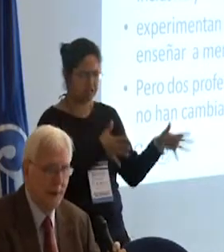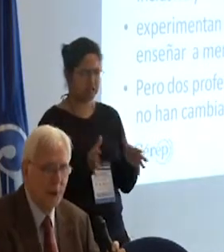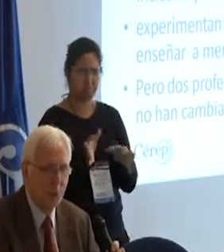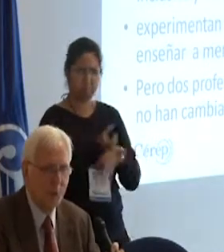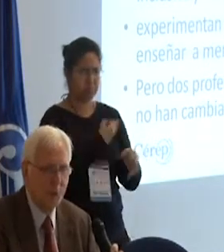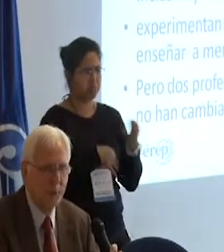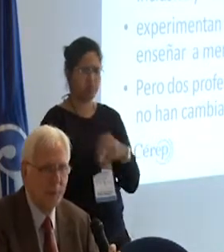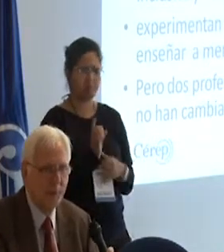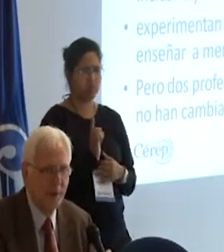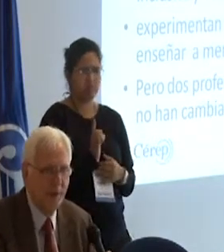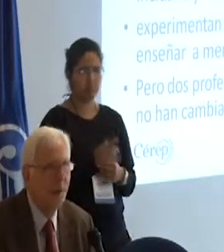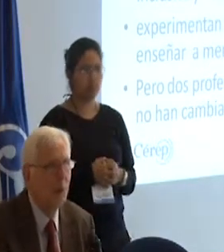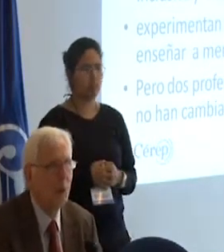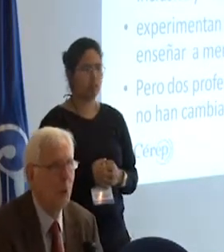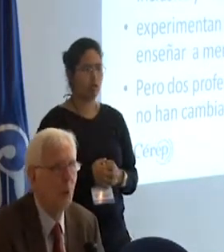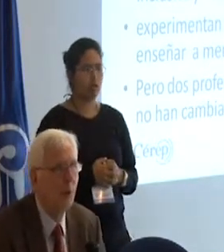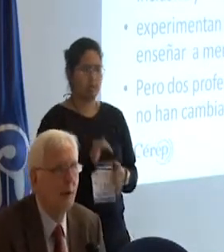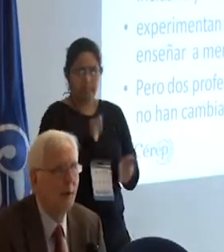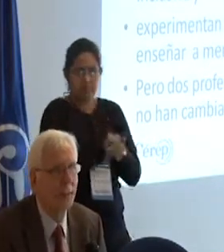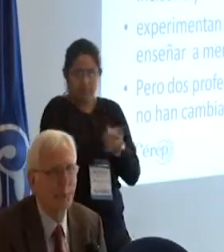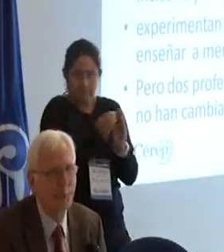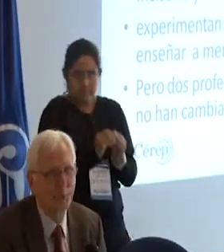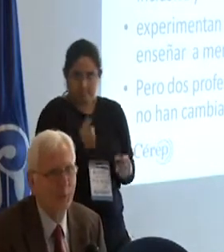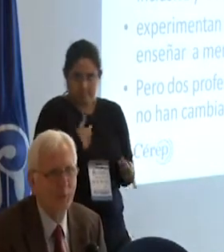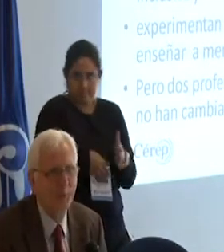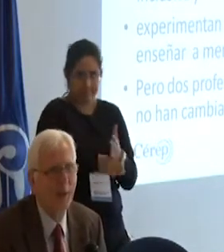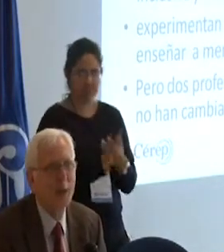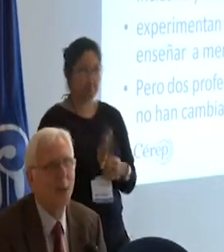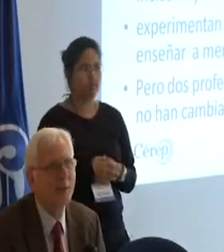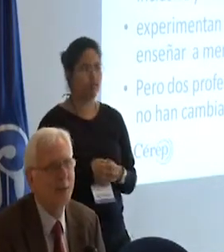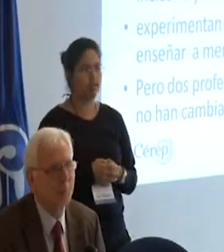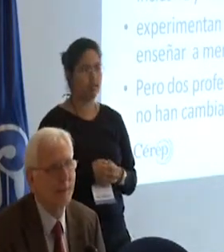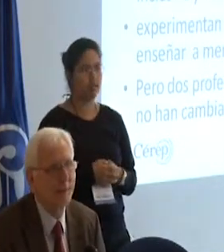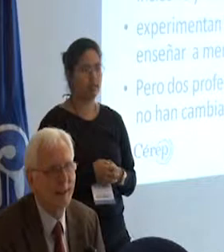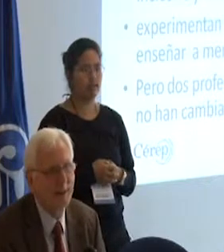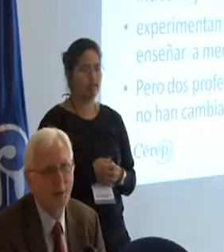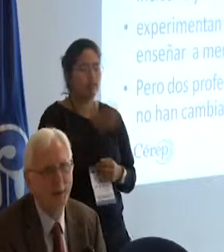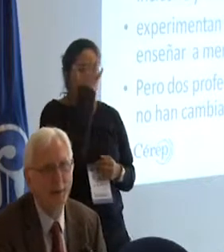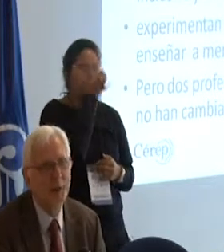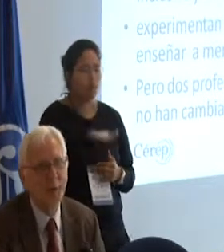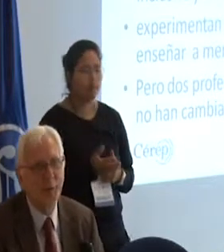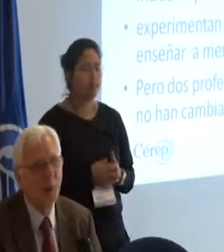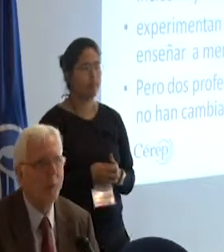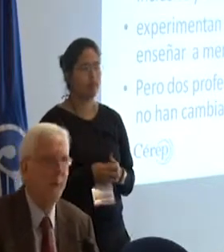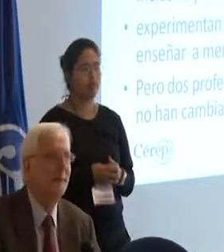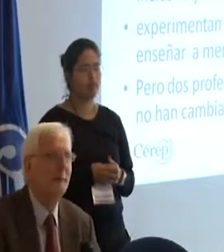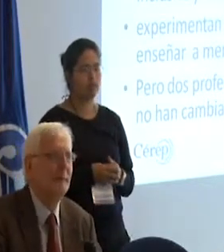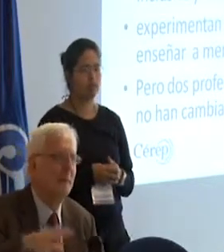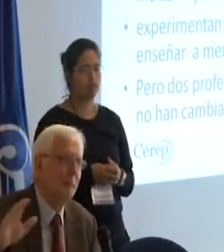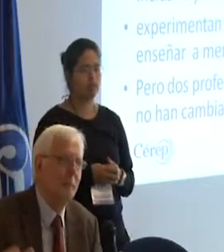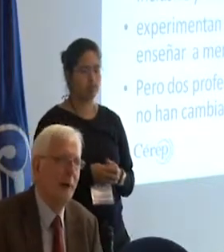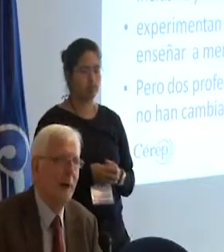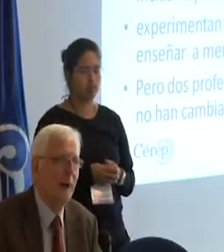simplemente porque cree que